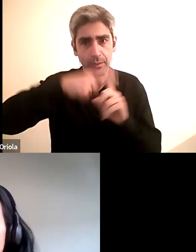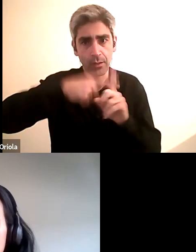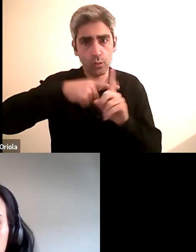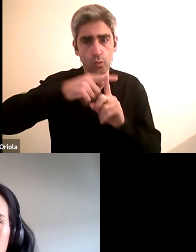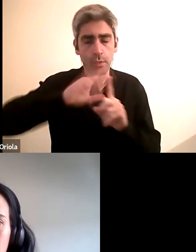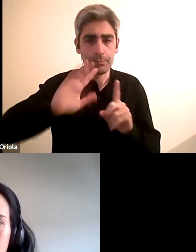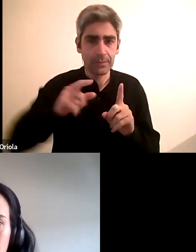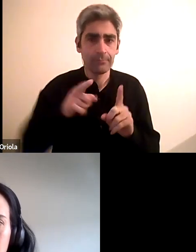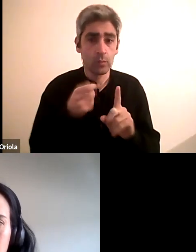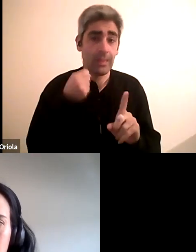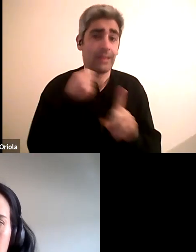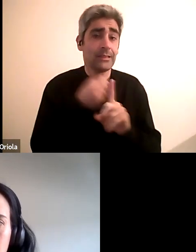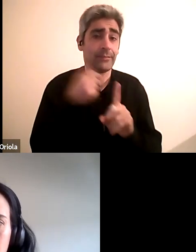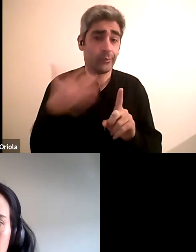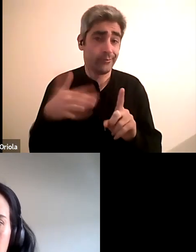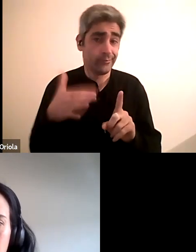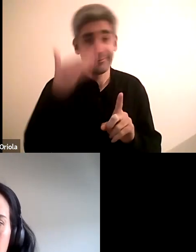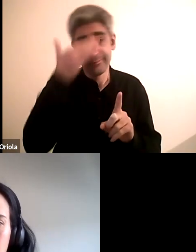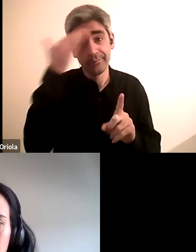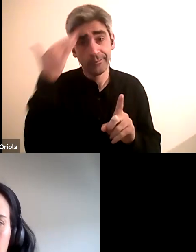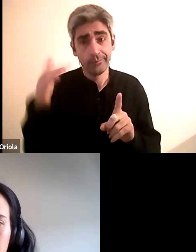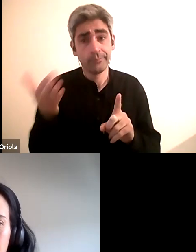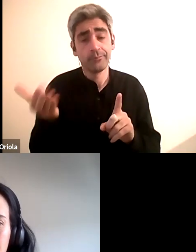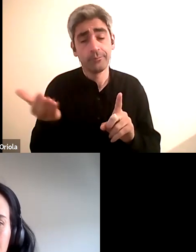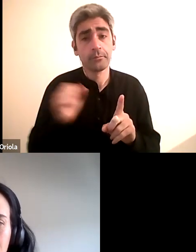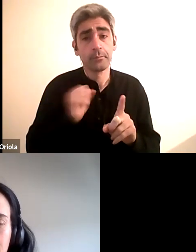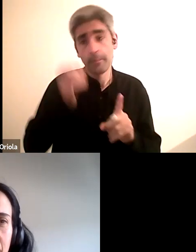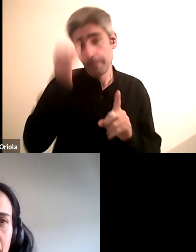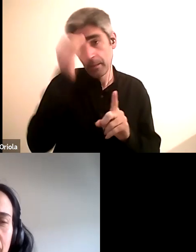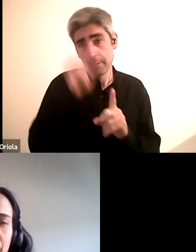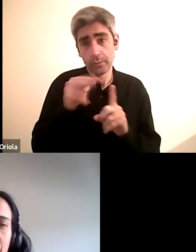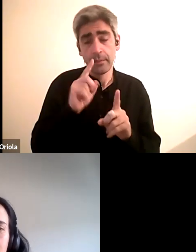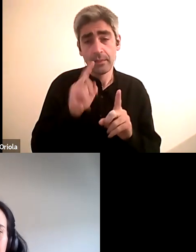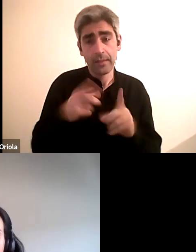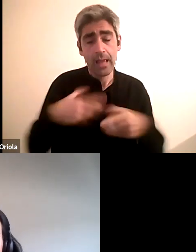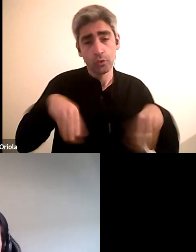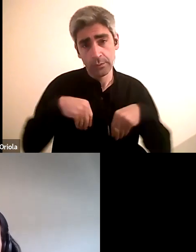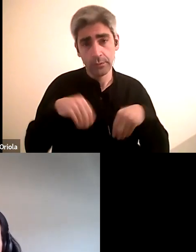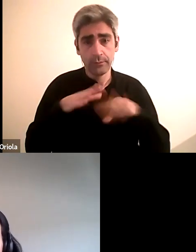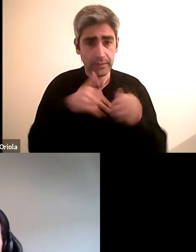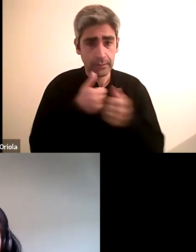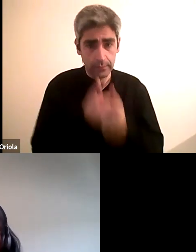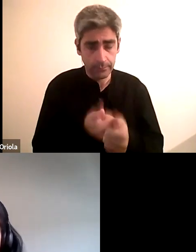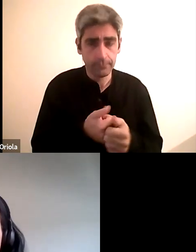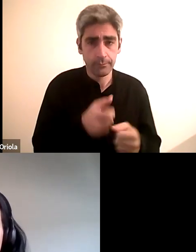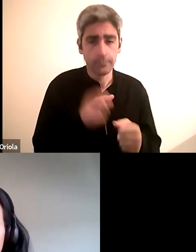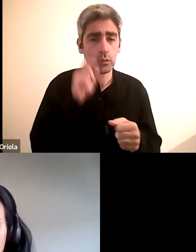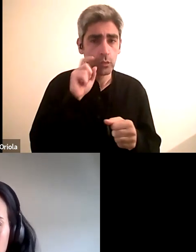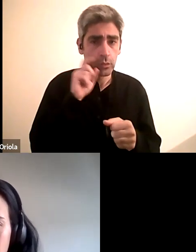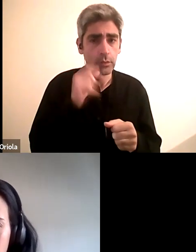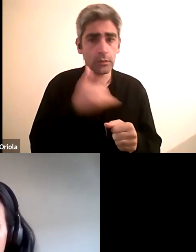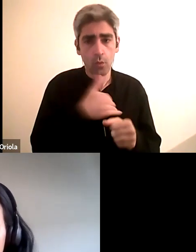É um desafio que se coloca e que, do meu ponto de vista, devia ser assumido. E, portanto, a segurança e a saúde do